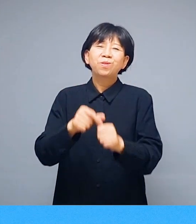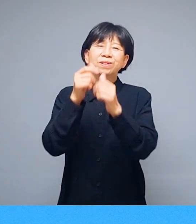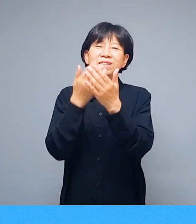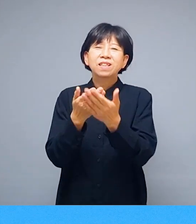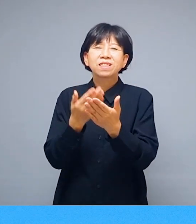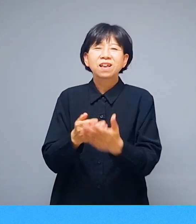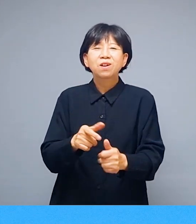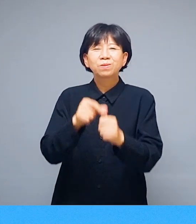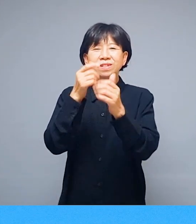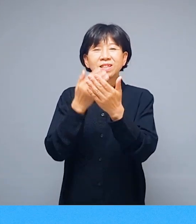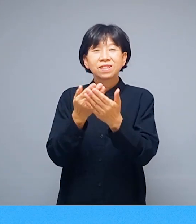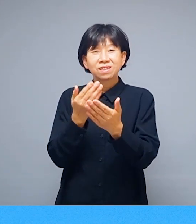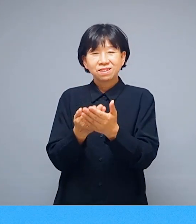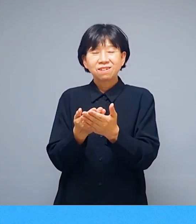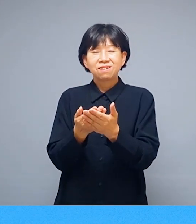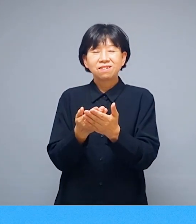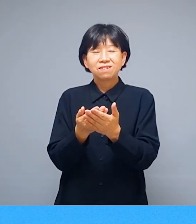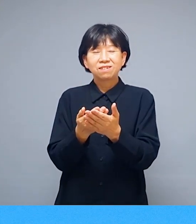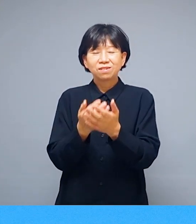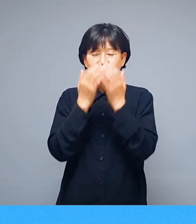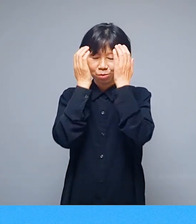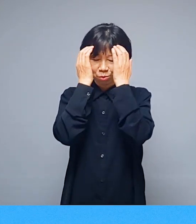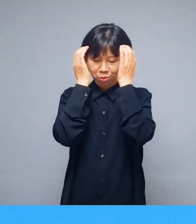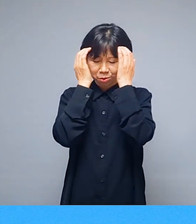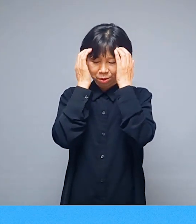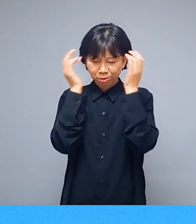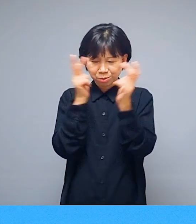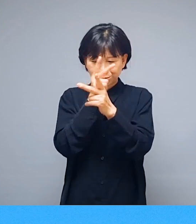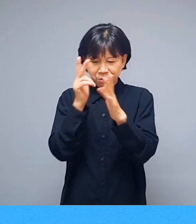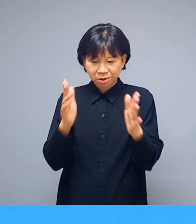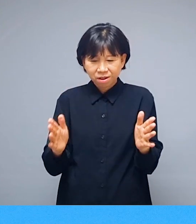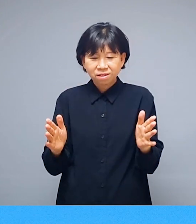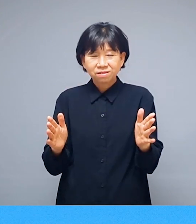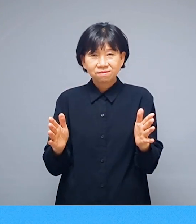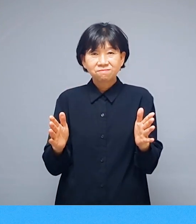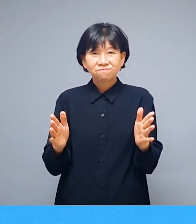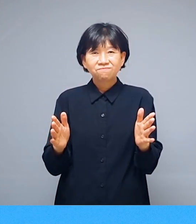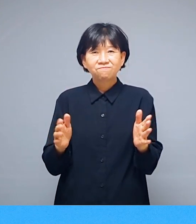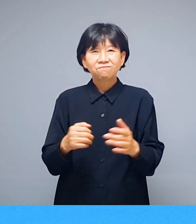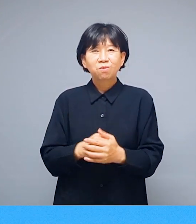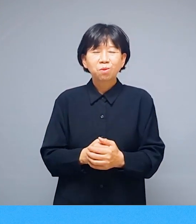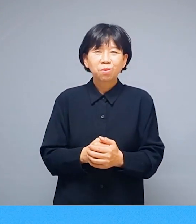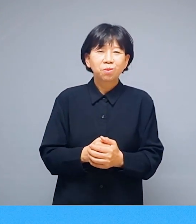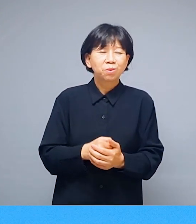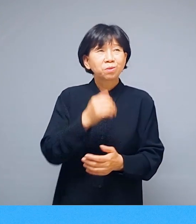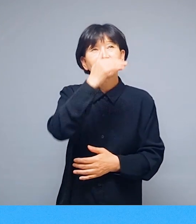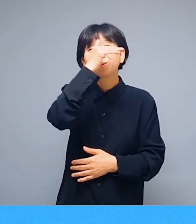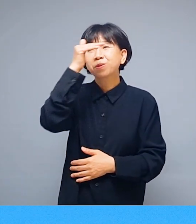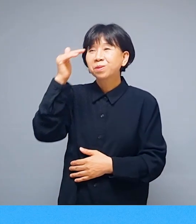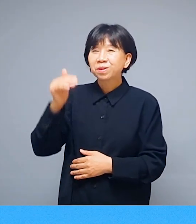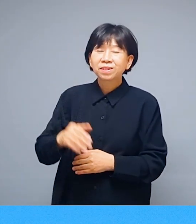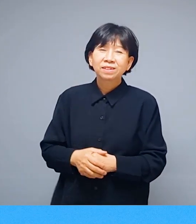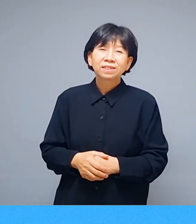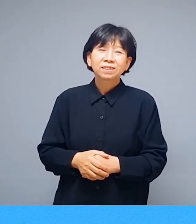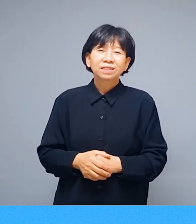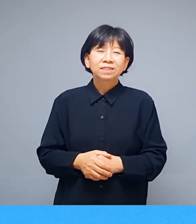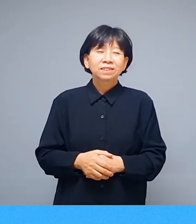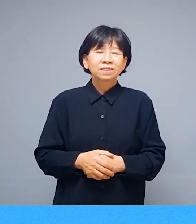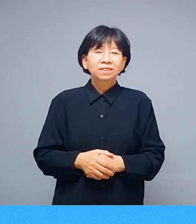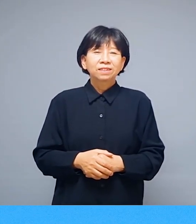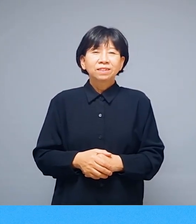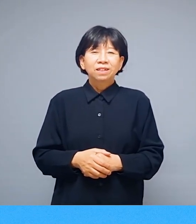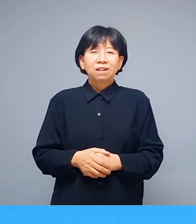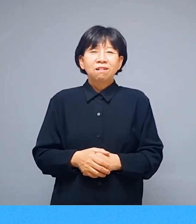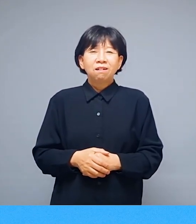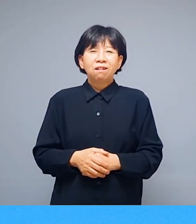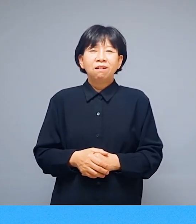그런데 이 고난주간을 보면 그 사람들이 어디에 갔나 싶을 정도로 자취를